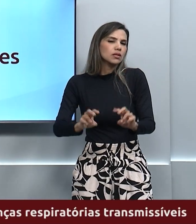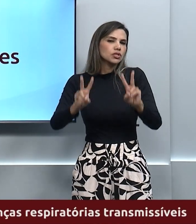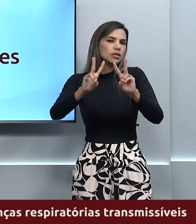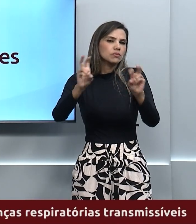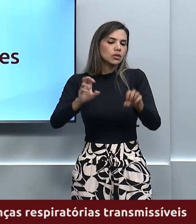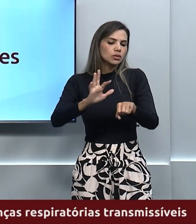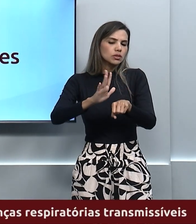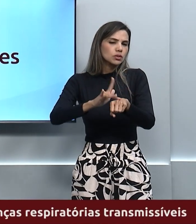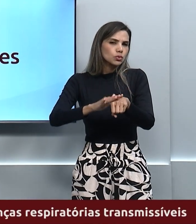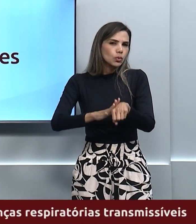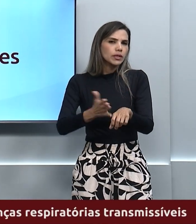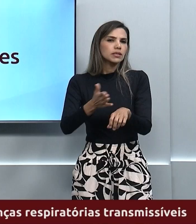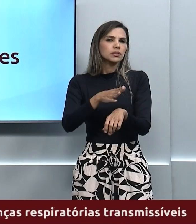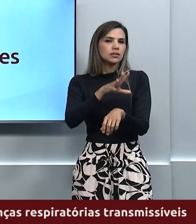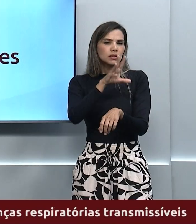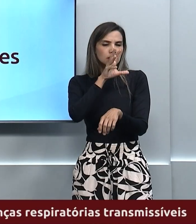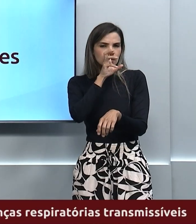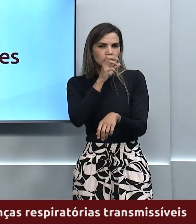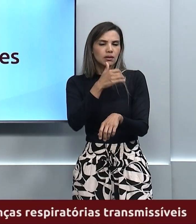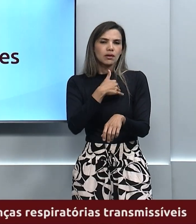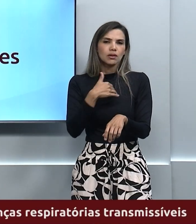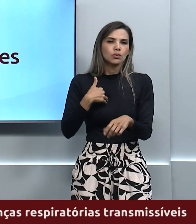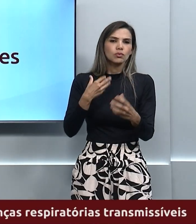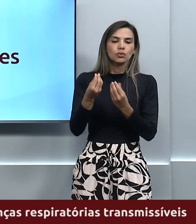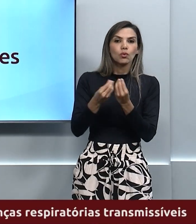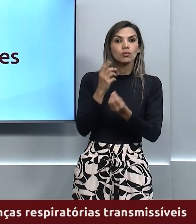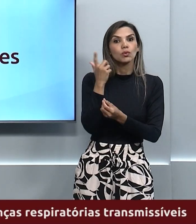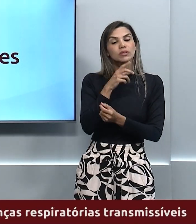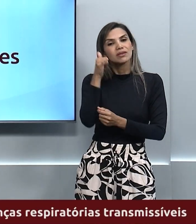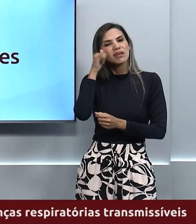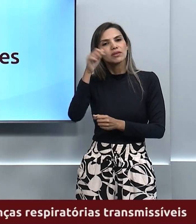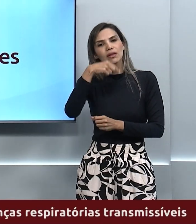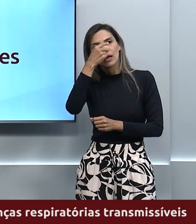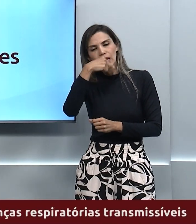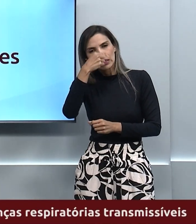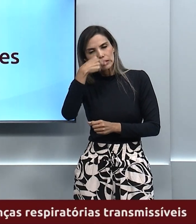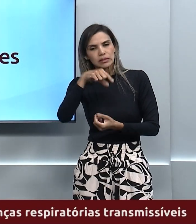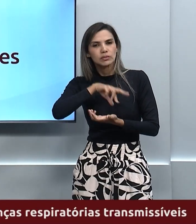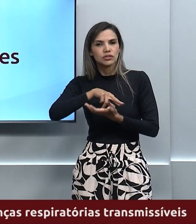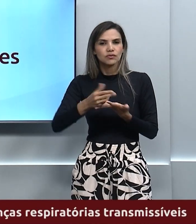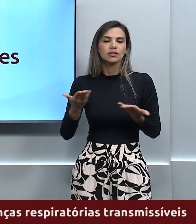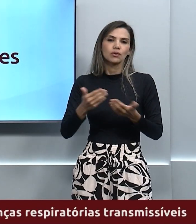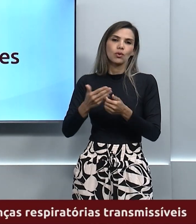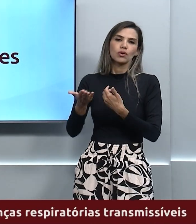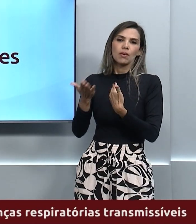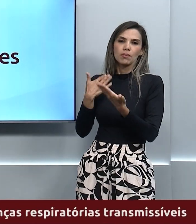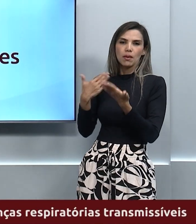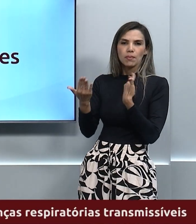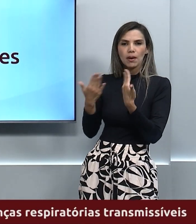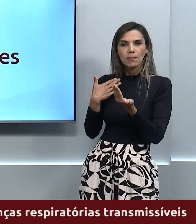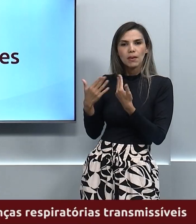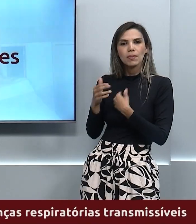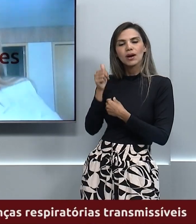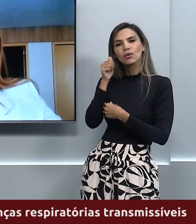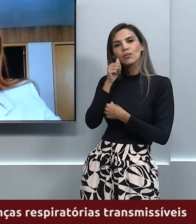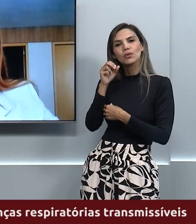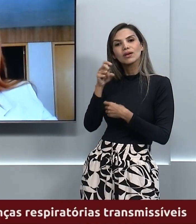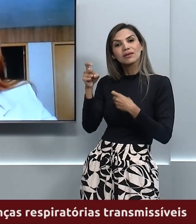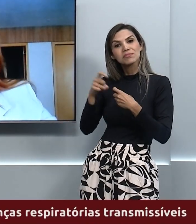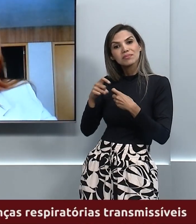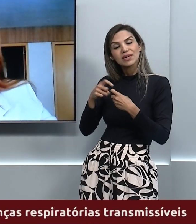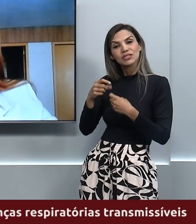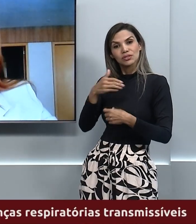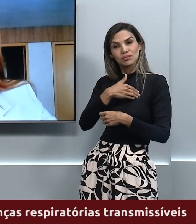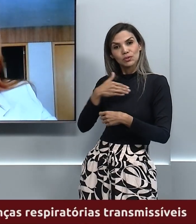essas doenças e te falar um pouco sobre como evitar ficar gripado, ficar doente, a gente conversa agora com a Fernanda Miranda, que é